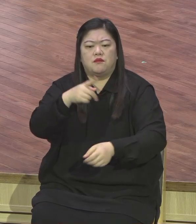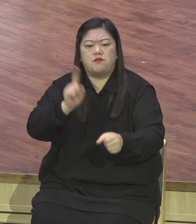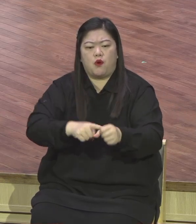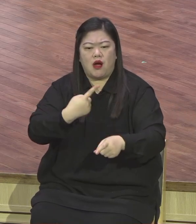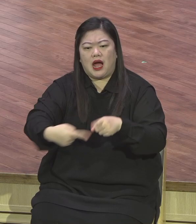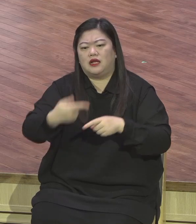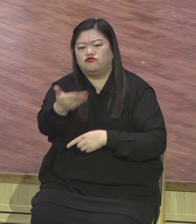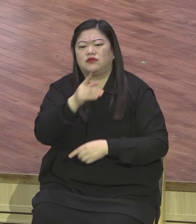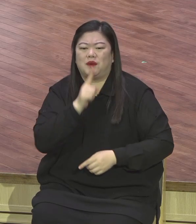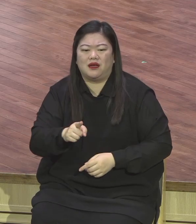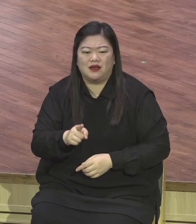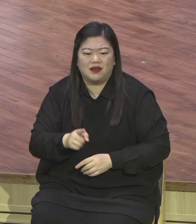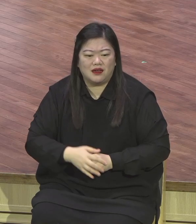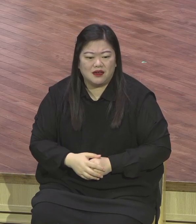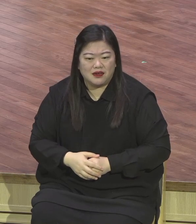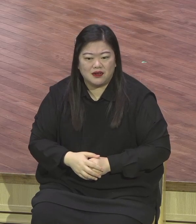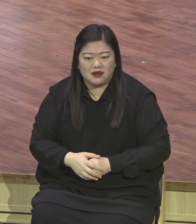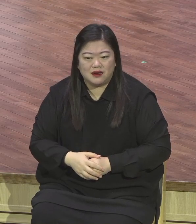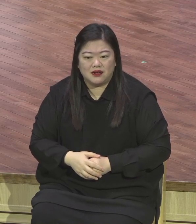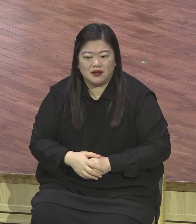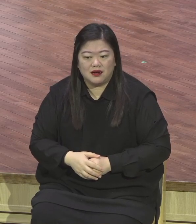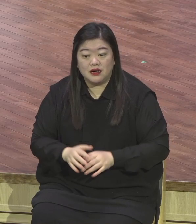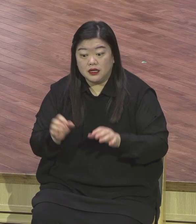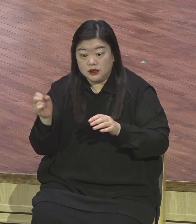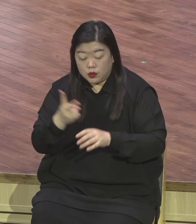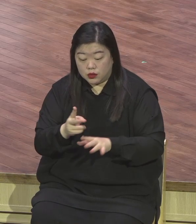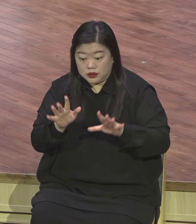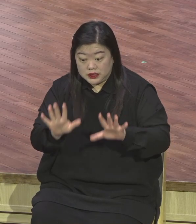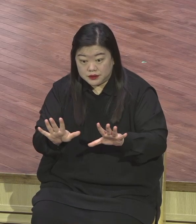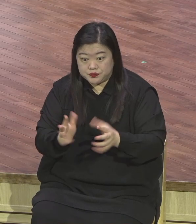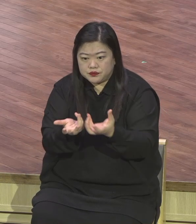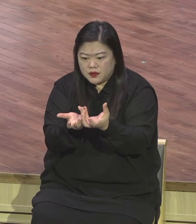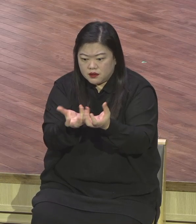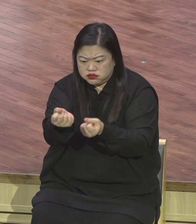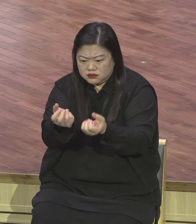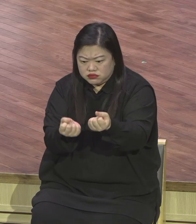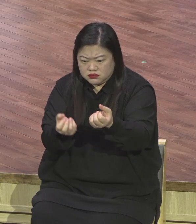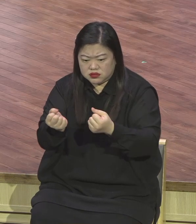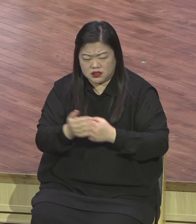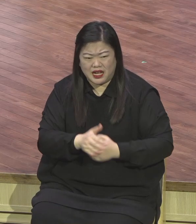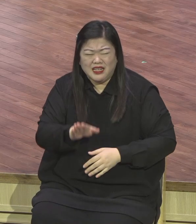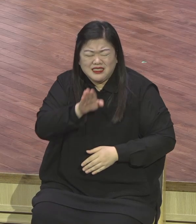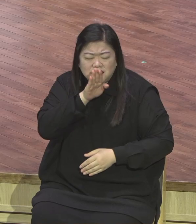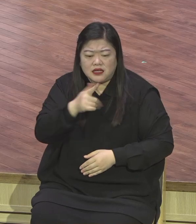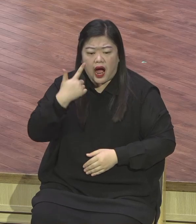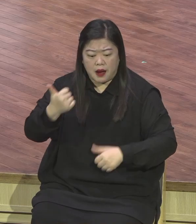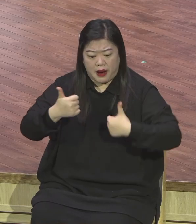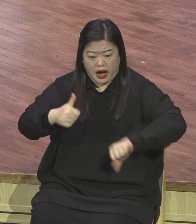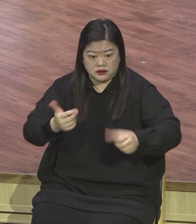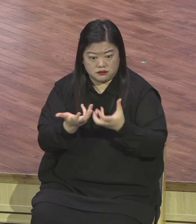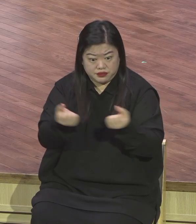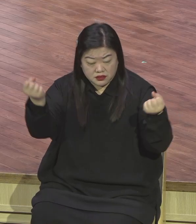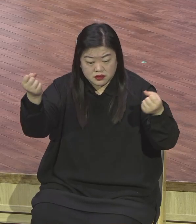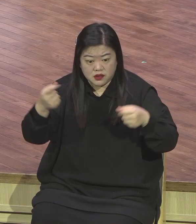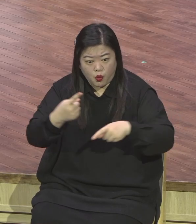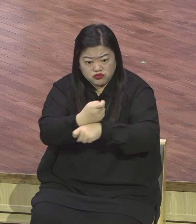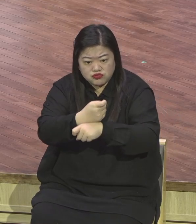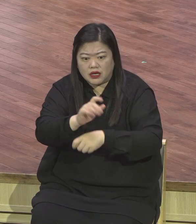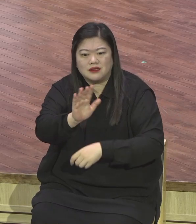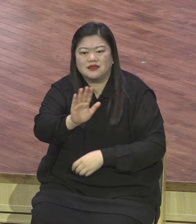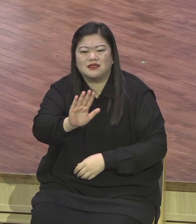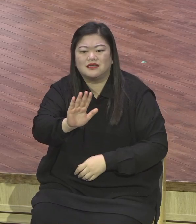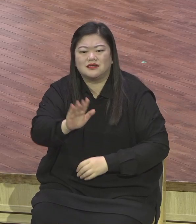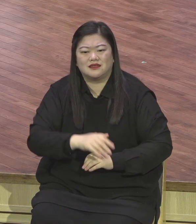간에 그런 분쟁이 아니에요. 이것만 말한 것이 아니에요. 이 땅에 이루어지는 참된 평화는요.